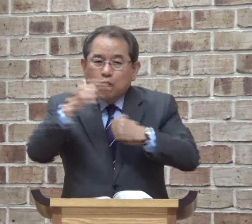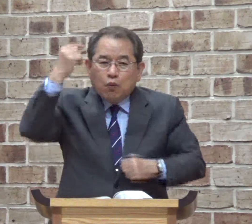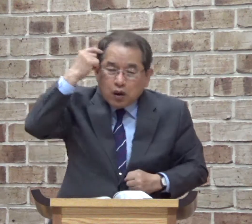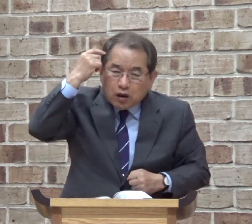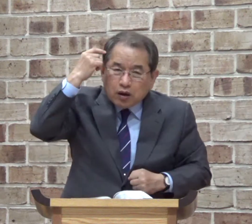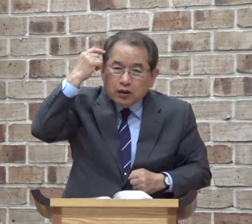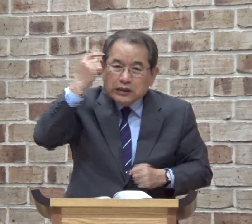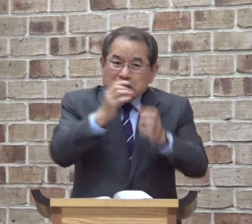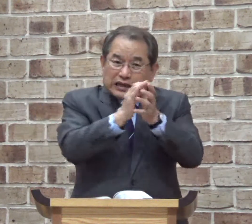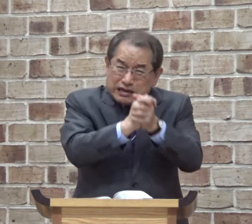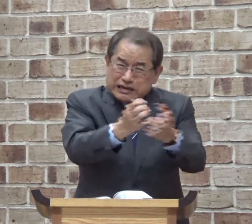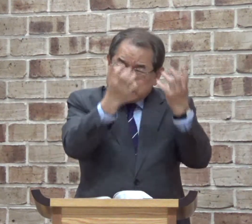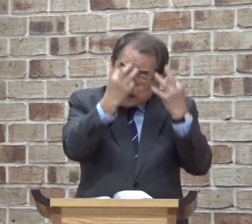있습니다.